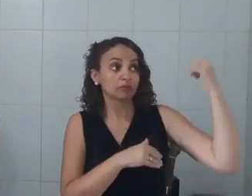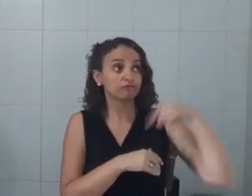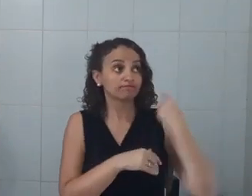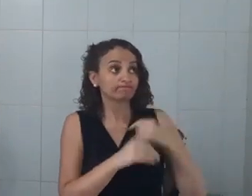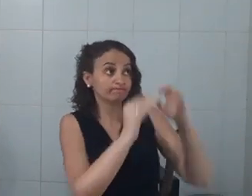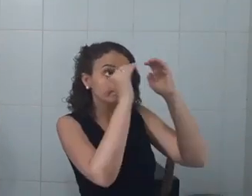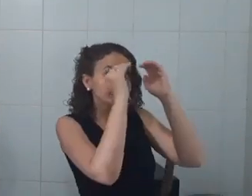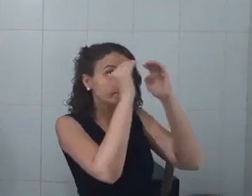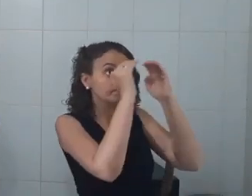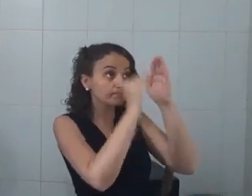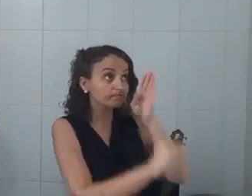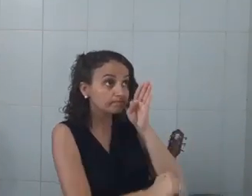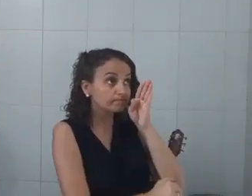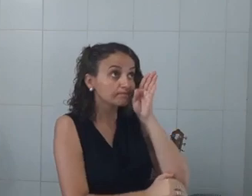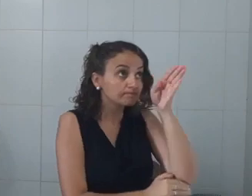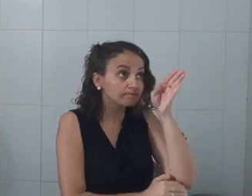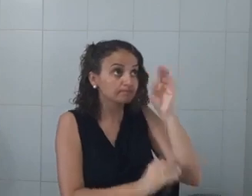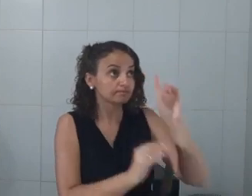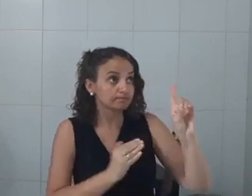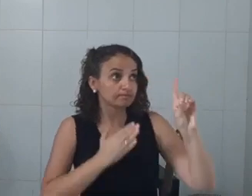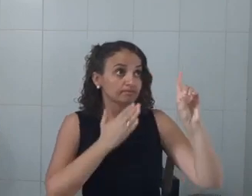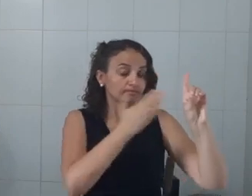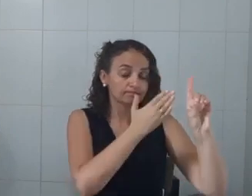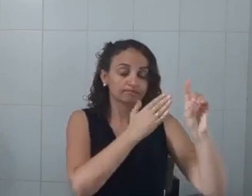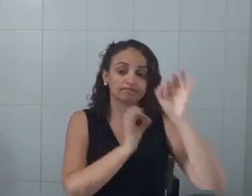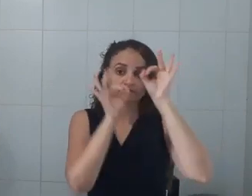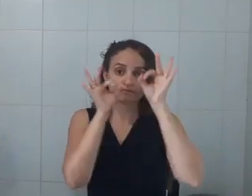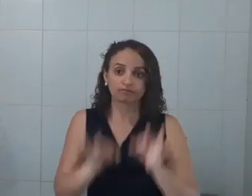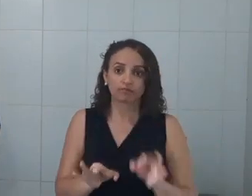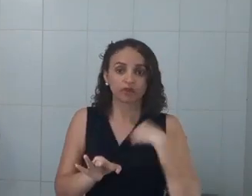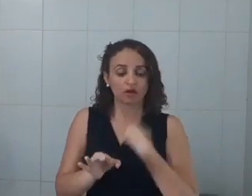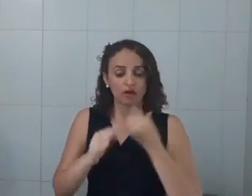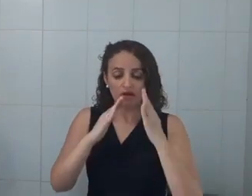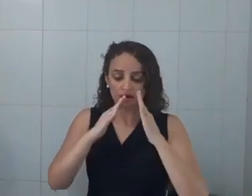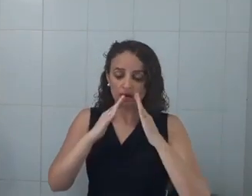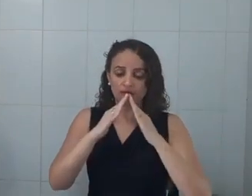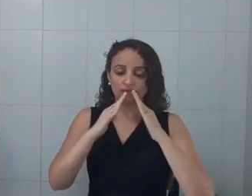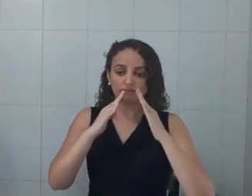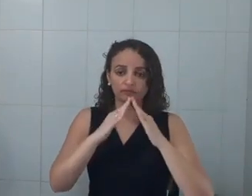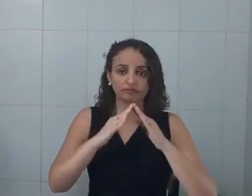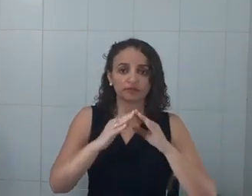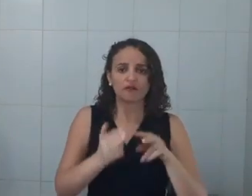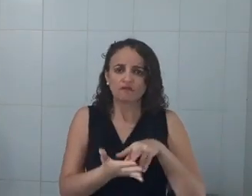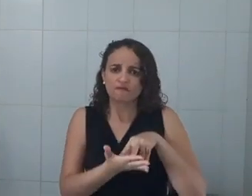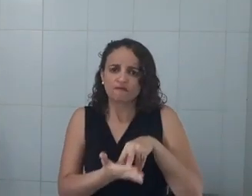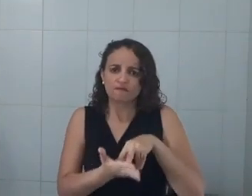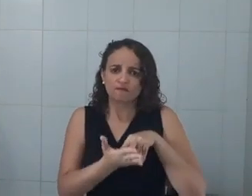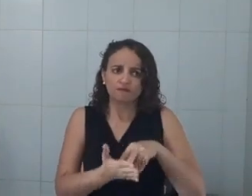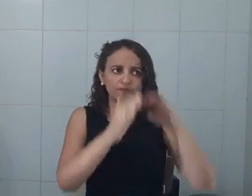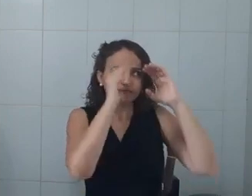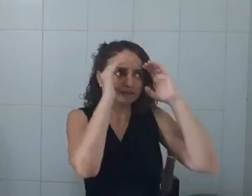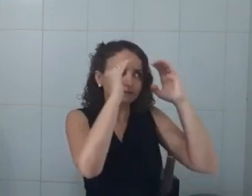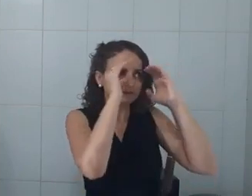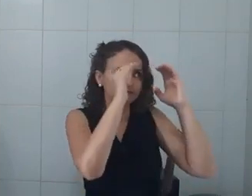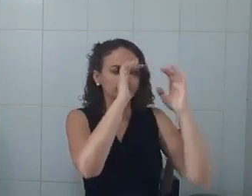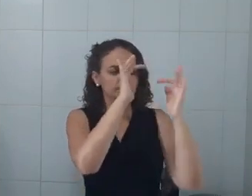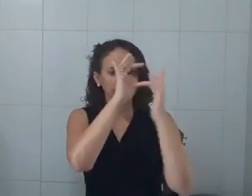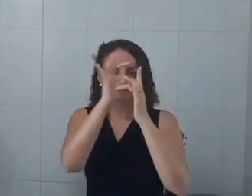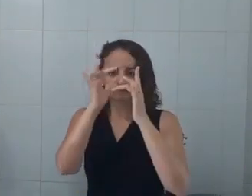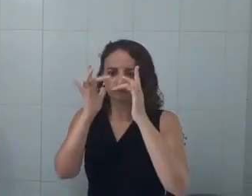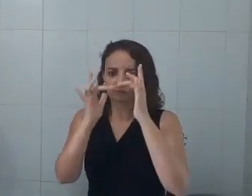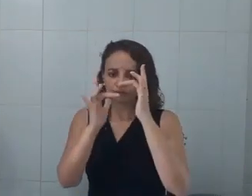estarmos firmados em Deus, estarmos com a nossa casa firmada na rocha que é Cristo, estarmos com a